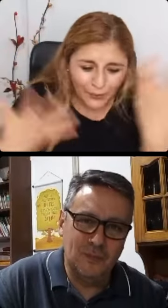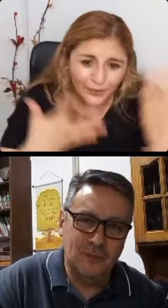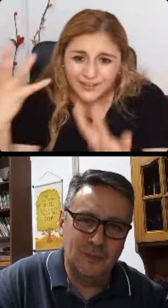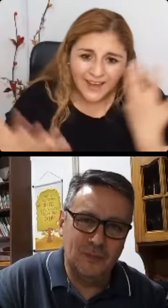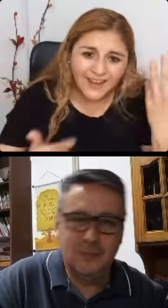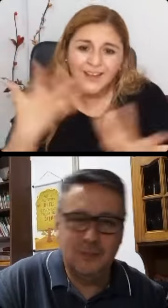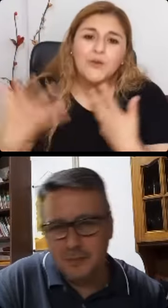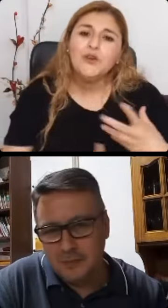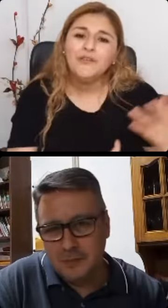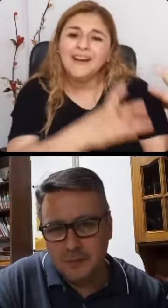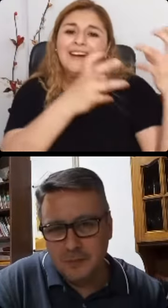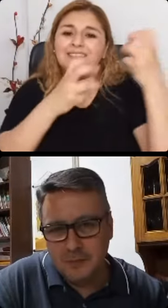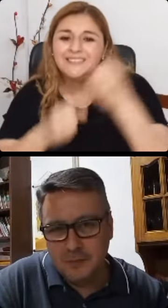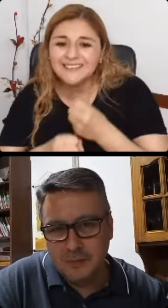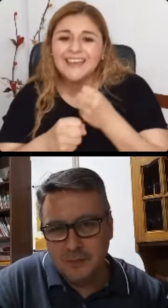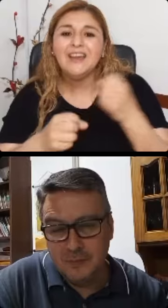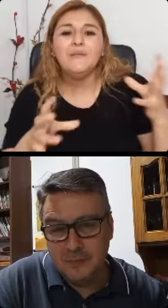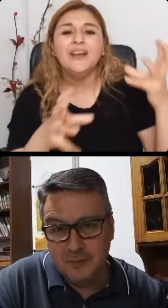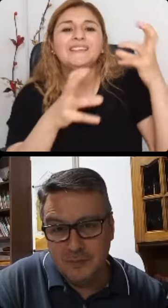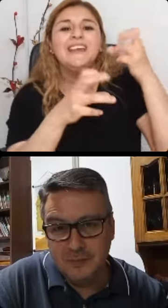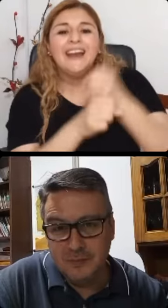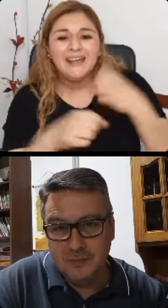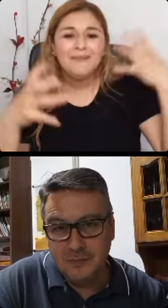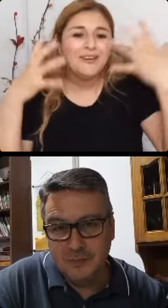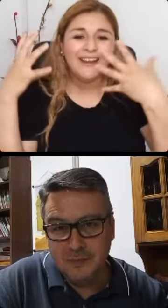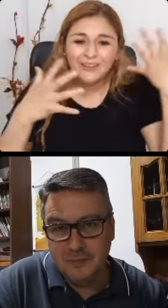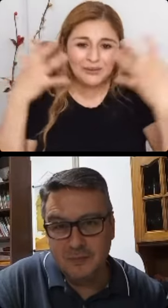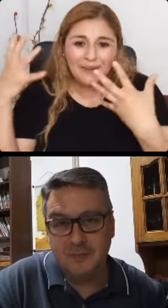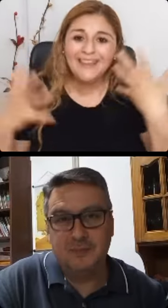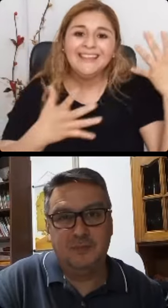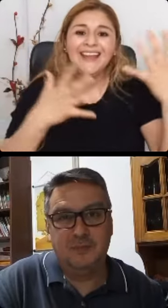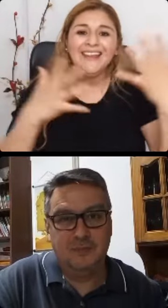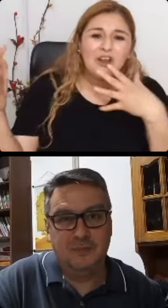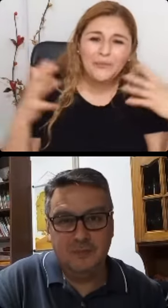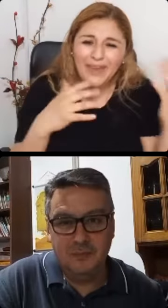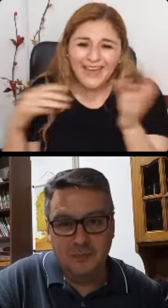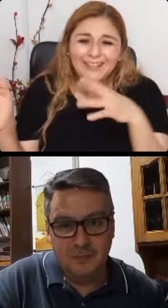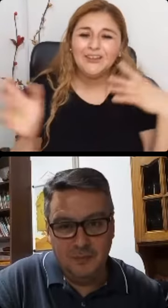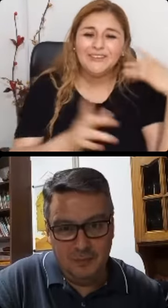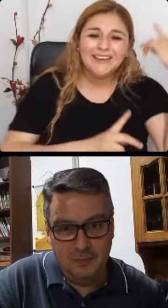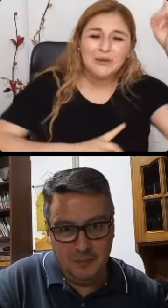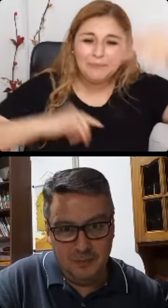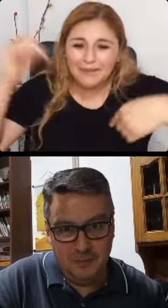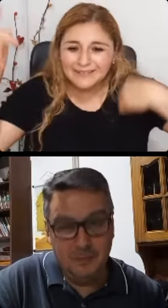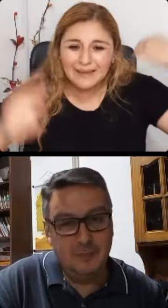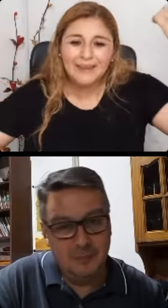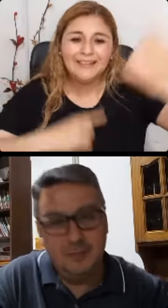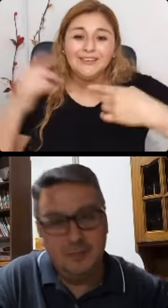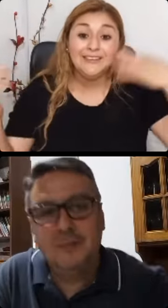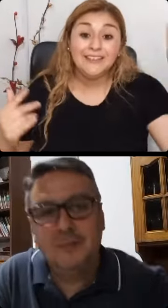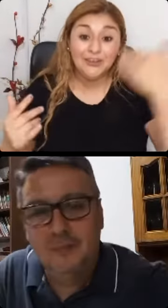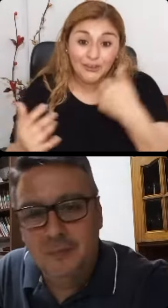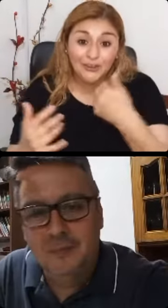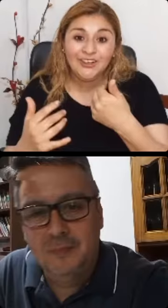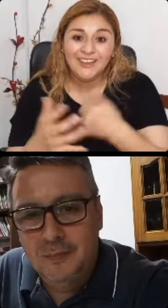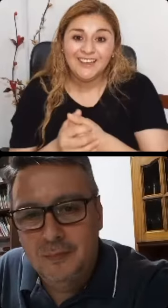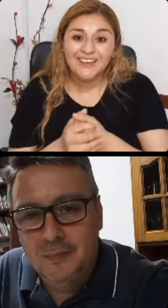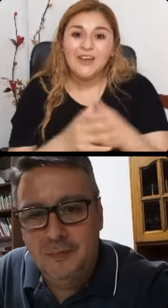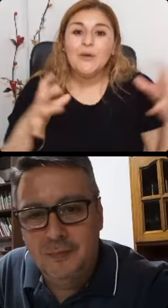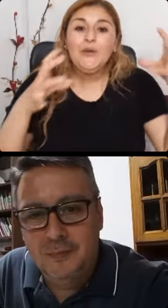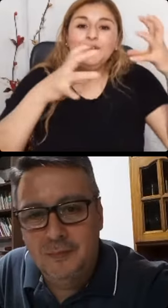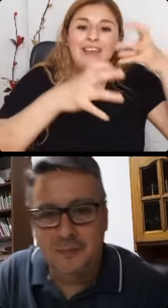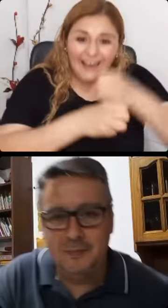de esa nebulosa uno va es como que en medio de la tormenta y de los vientos y de los pensamientos y de todo